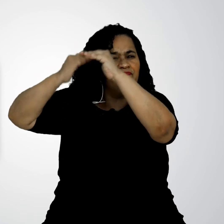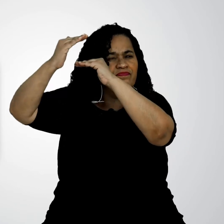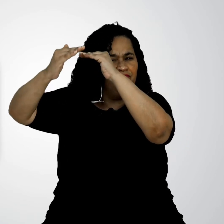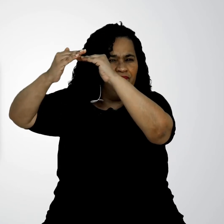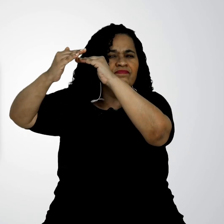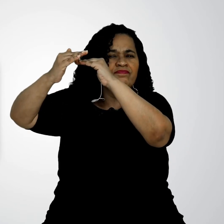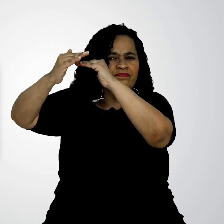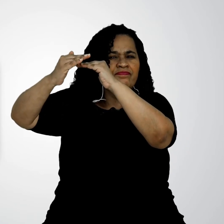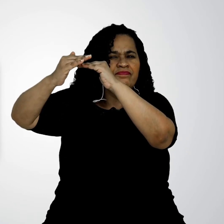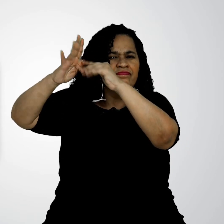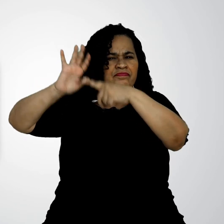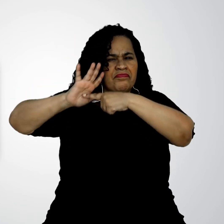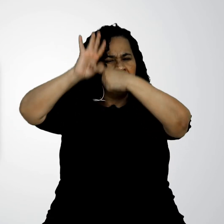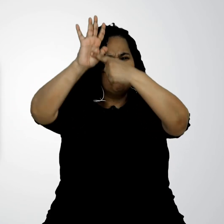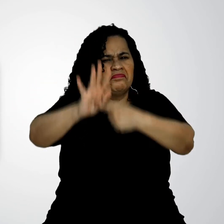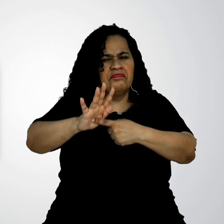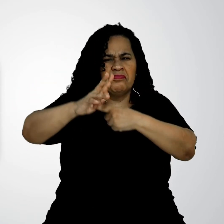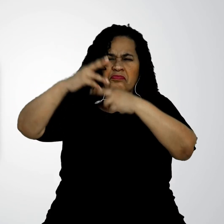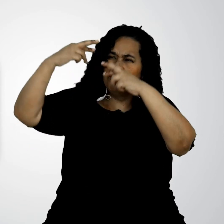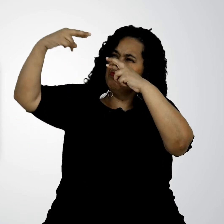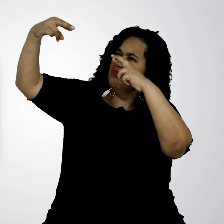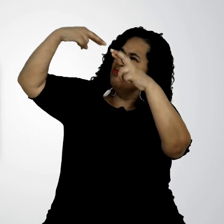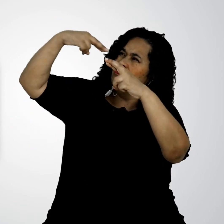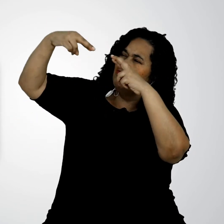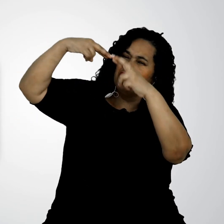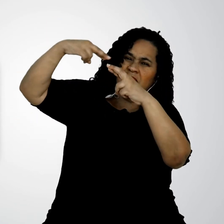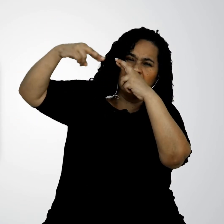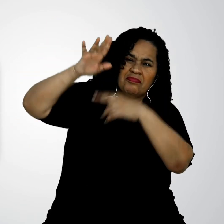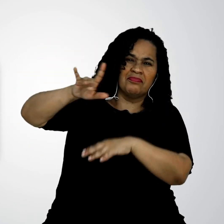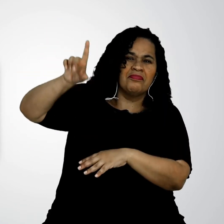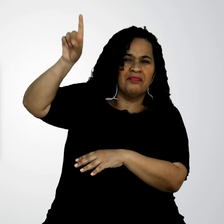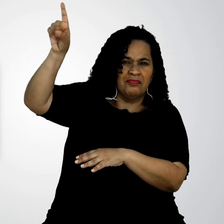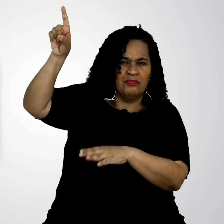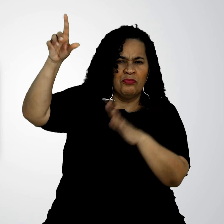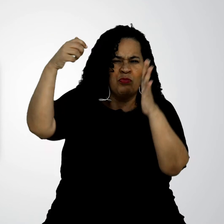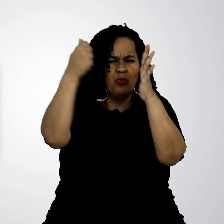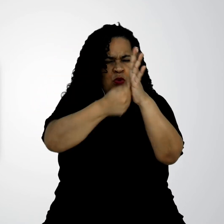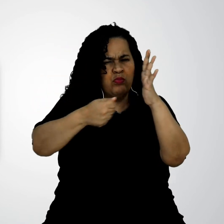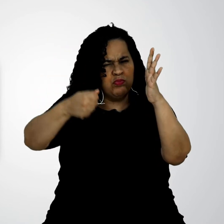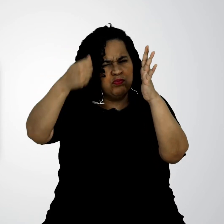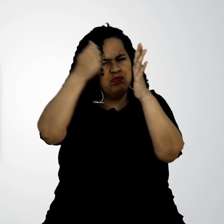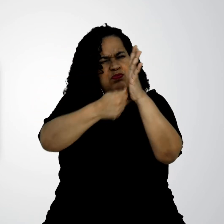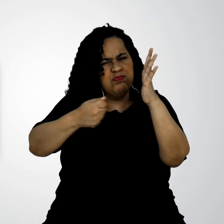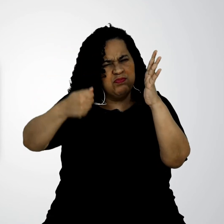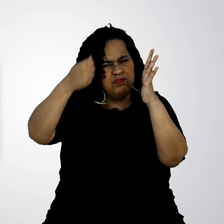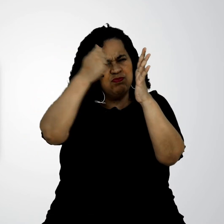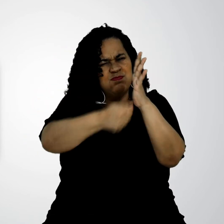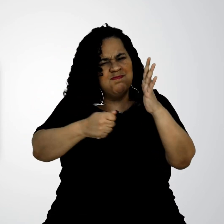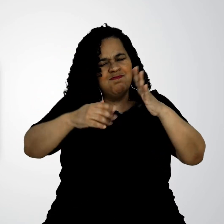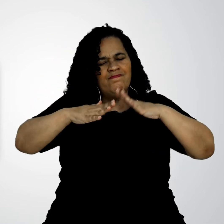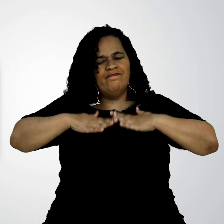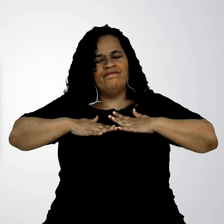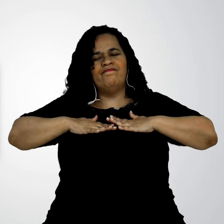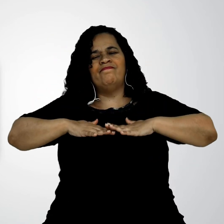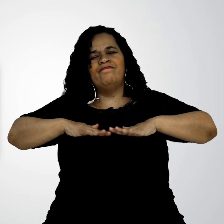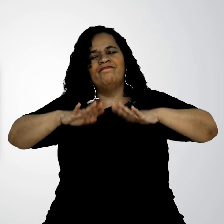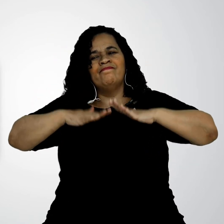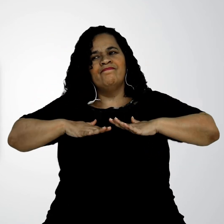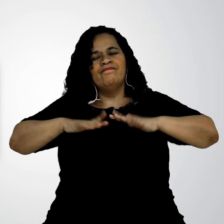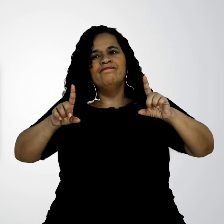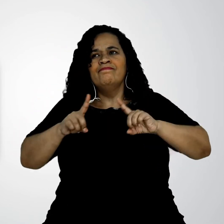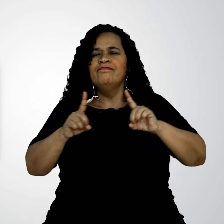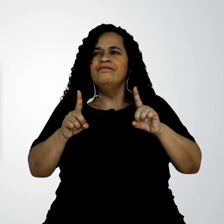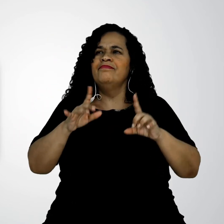desenvolve a sua espiritualidade, o seu relacionamento com Deus, as lutas vão ficando um pouco mais tranquilas, né? Não, tranquilas não é a